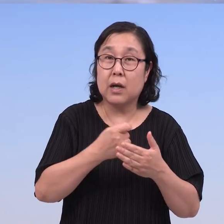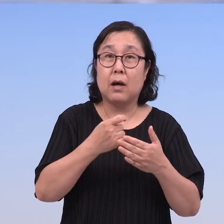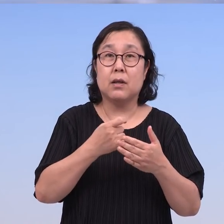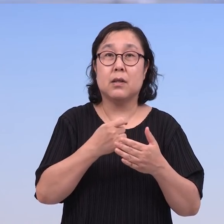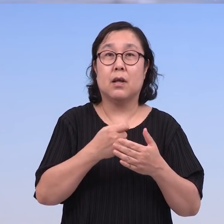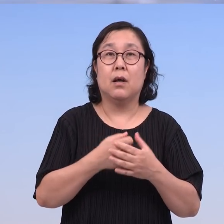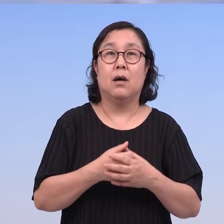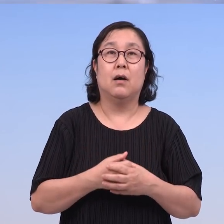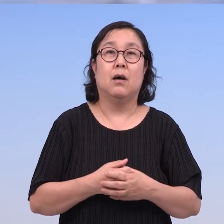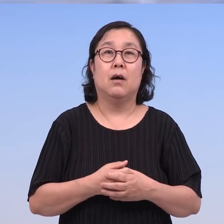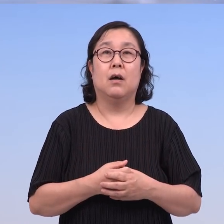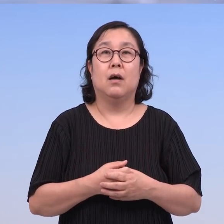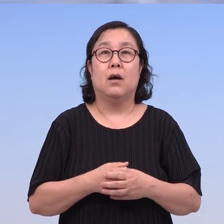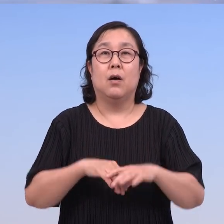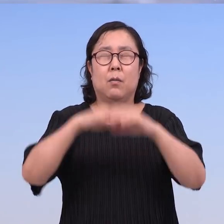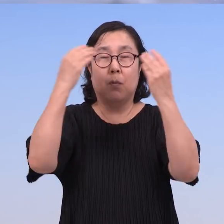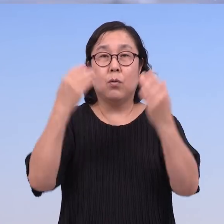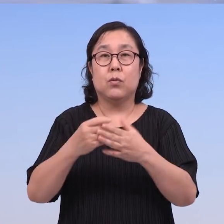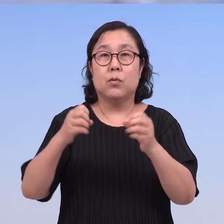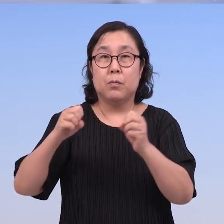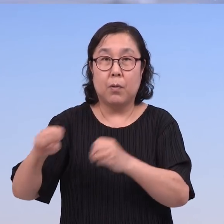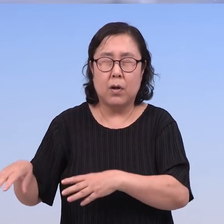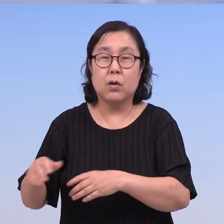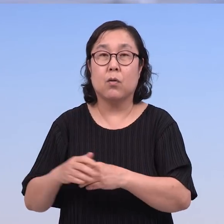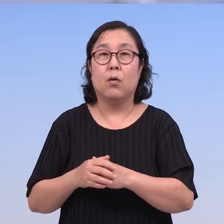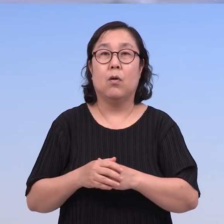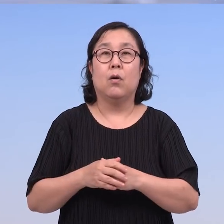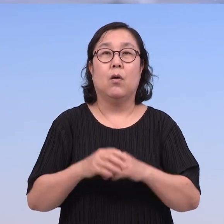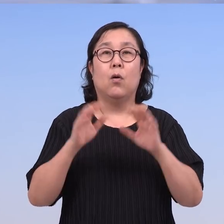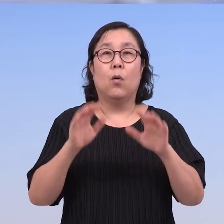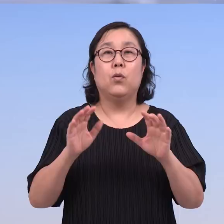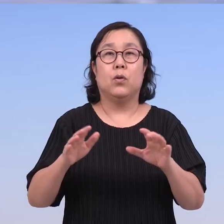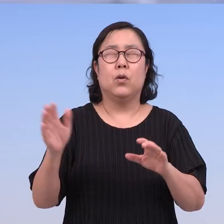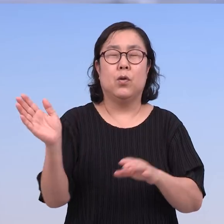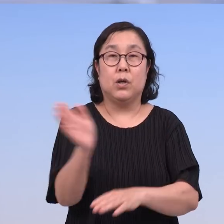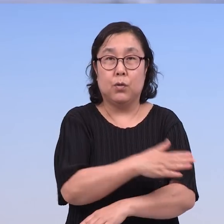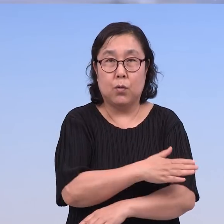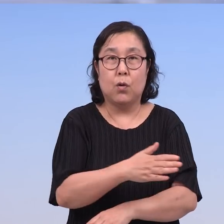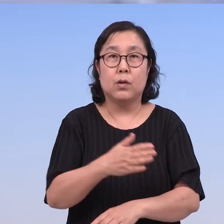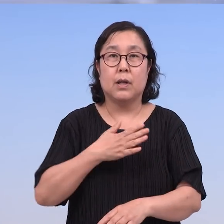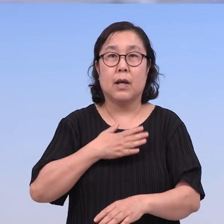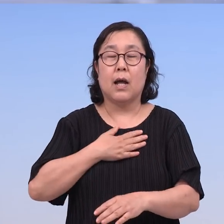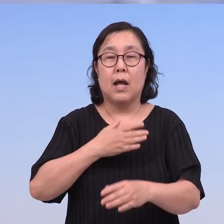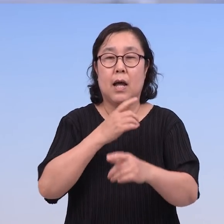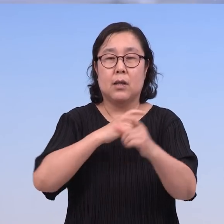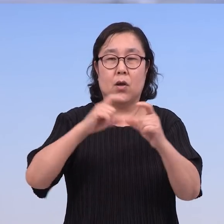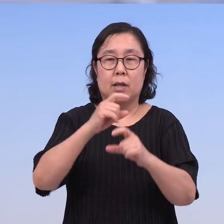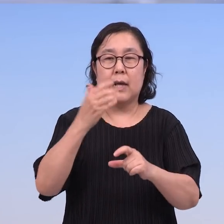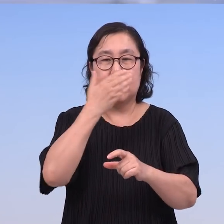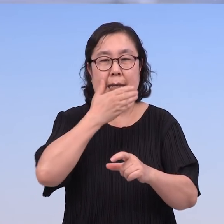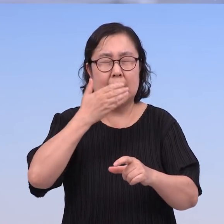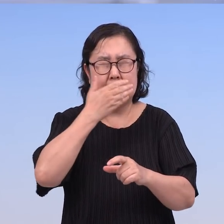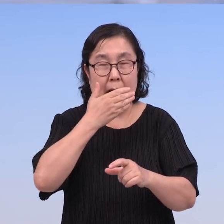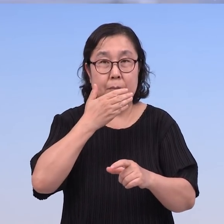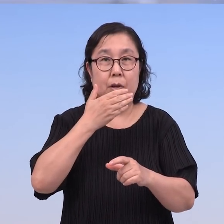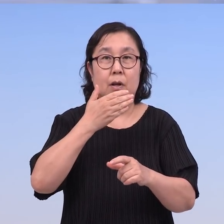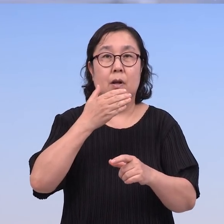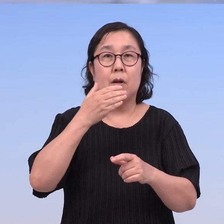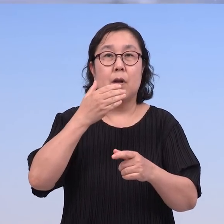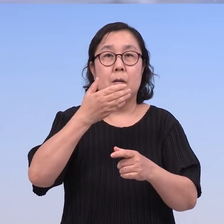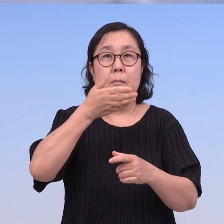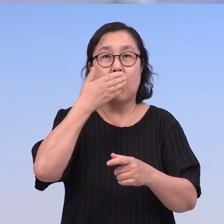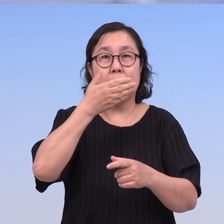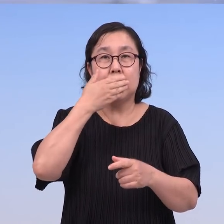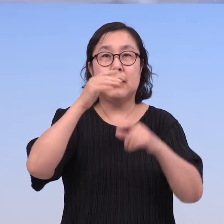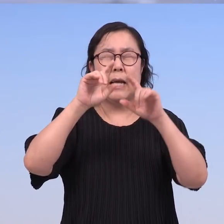것도 있고 그래가지고 그렇게 다 버리고 나는 이제 오늘 이후로 탄수화물 더 이상 먹지 않을 거다. 당 종류